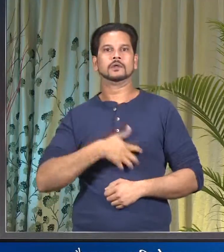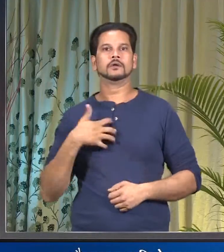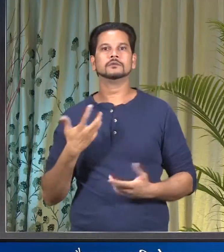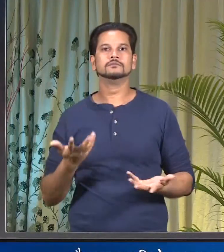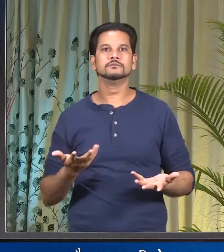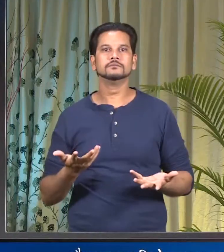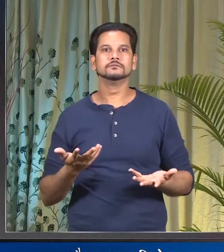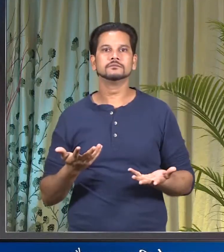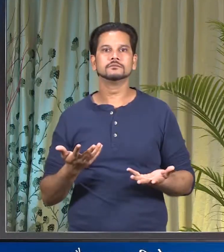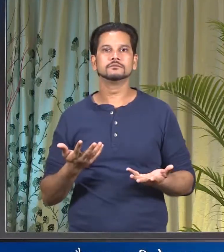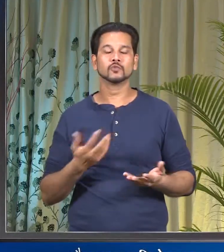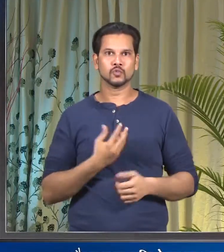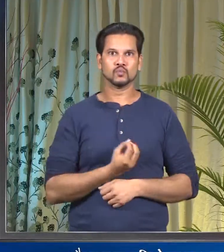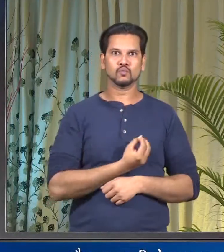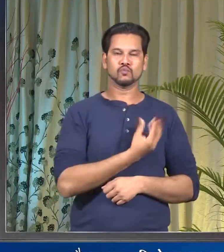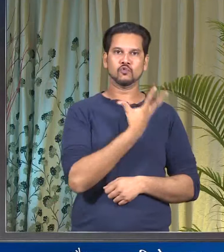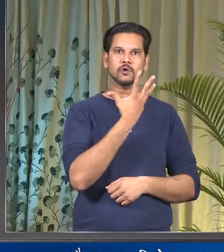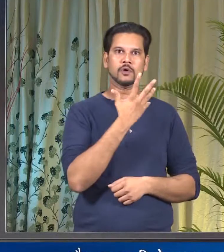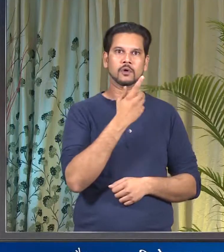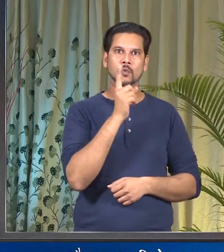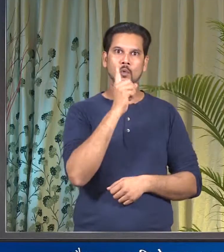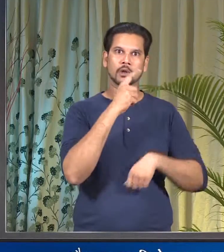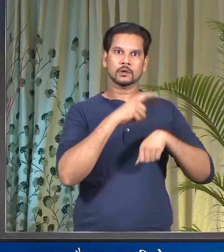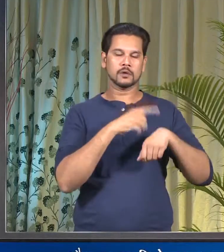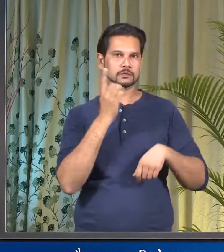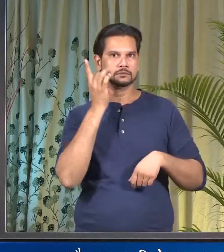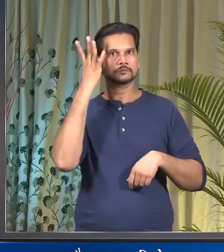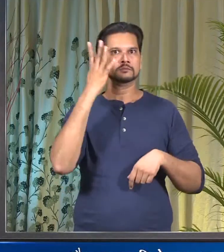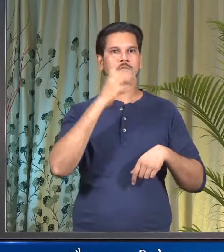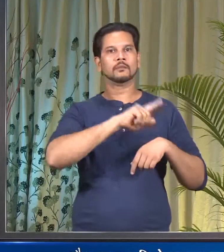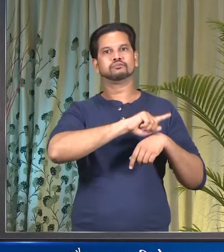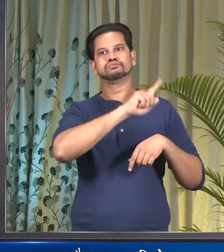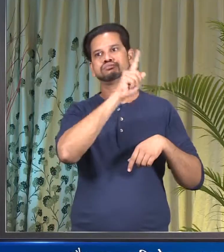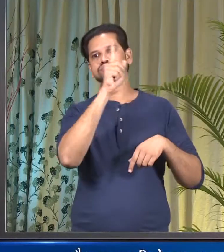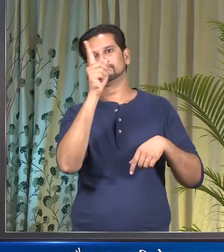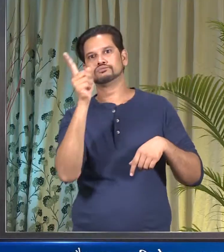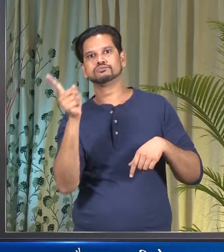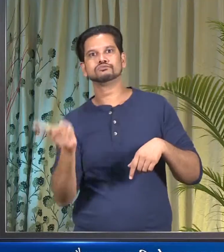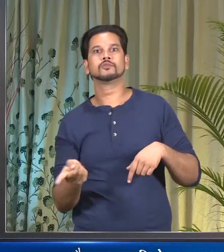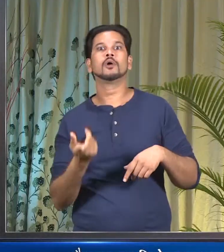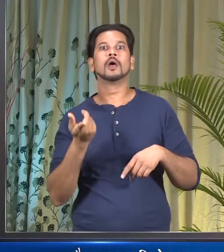और सुबह जब व्यक्ति ने एक बार गुस्सा कर लिया तो दिन भर में क्या होता है?